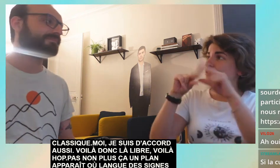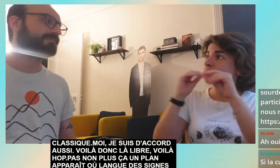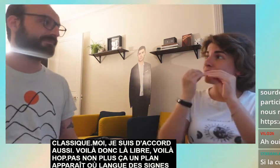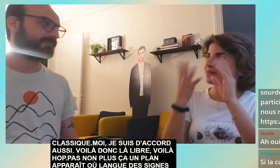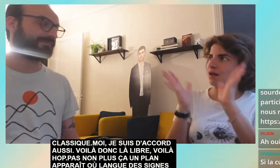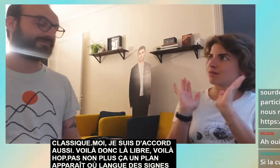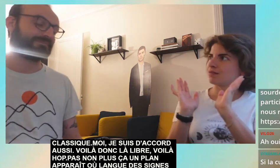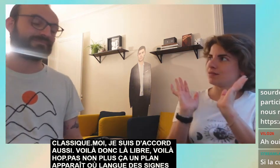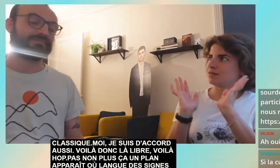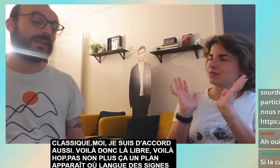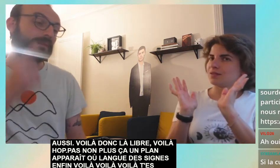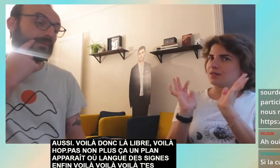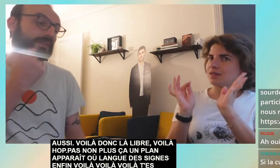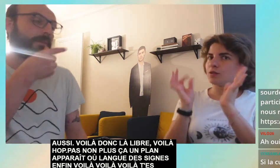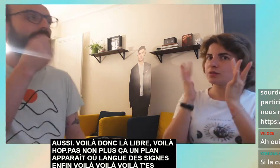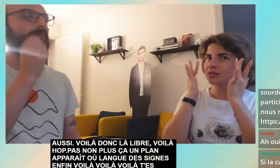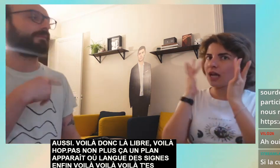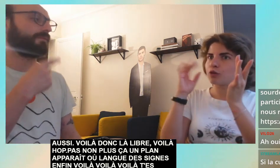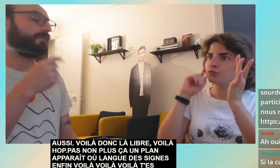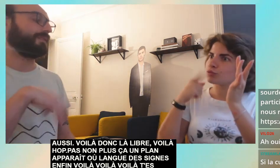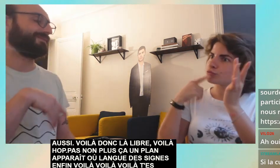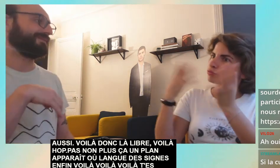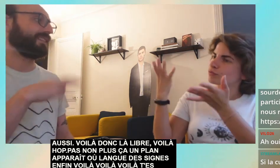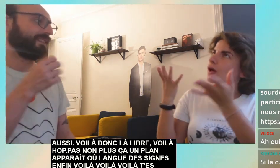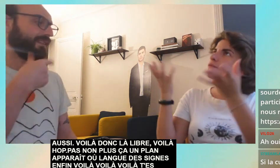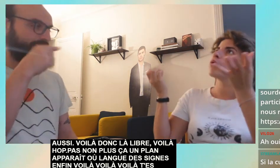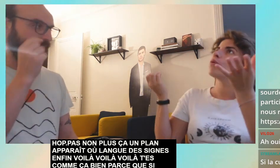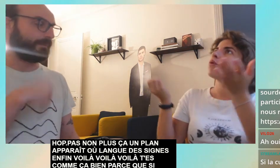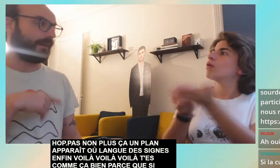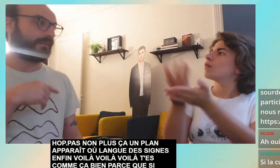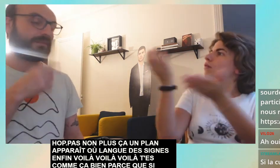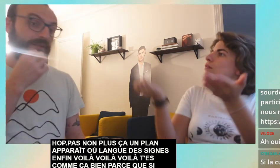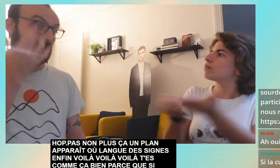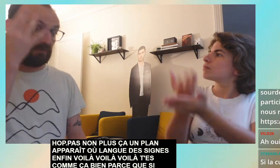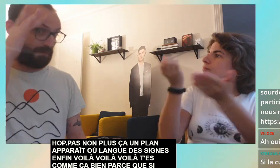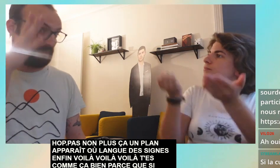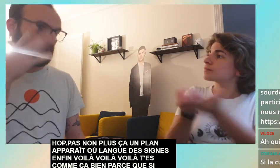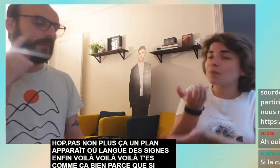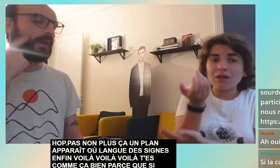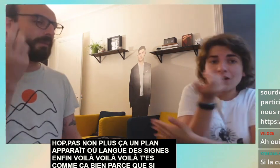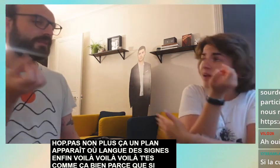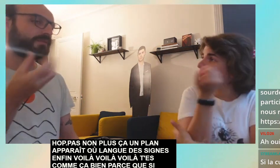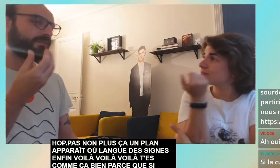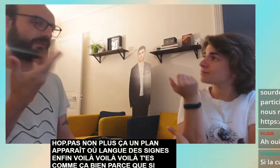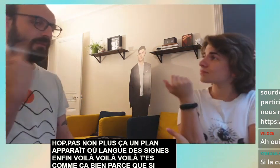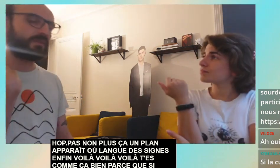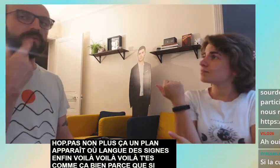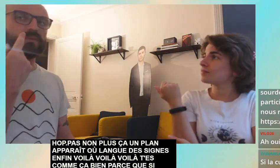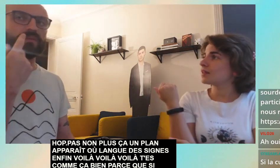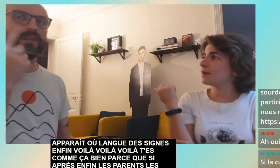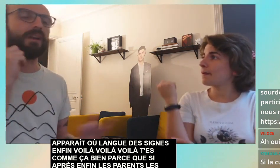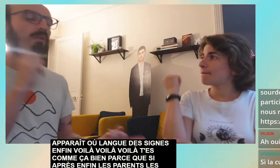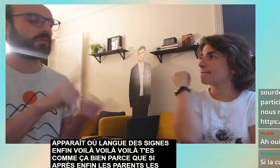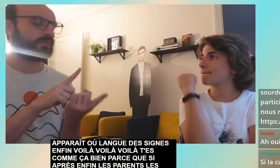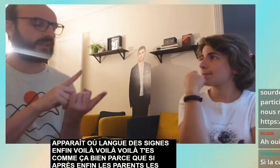explique bien. Mais parce qu'aussi, après, les parents ne connaissent pas, mais après, souvent, moi, j'avais rencontré